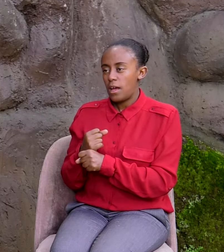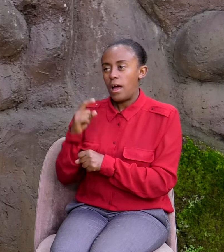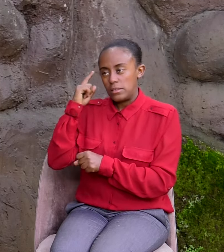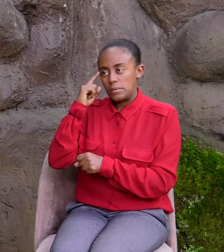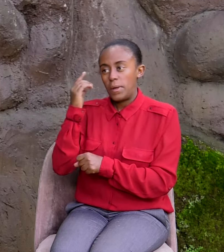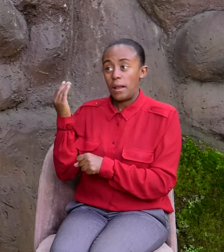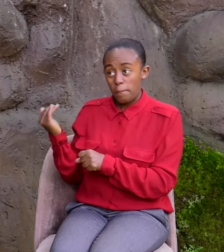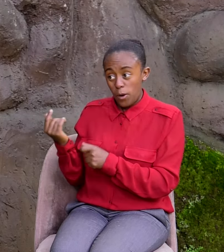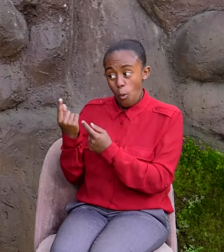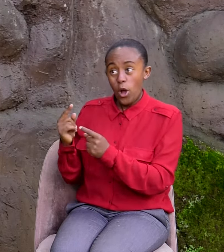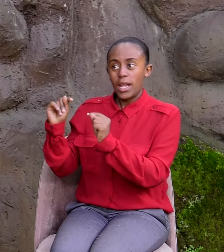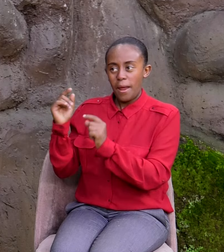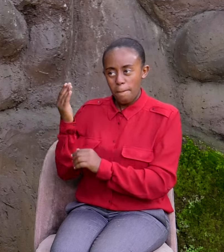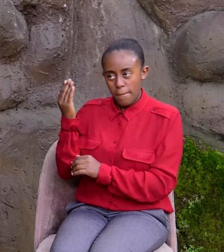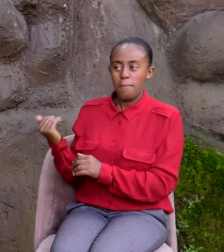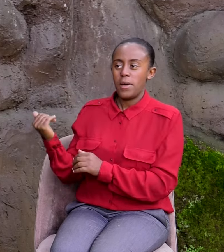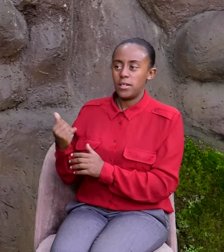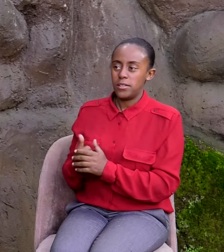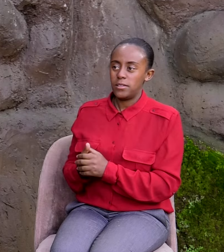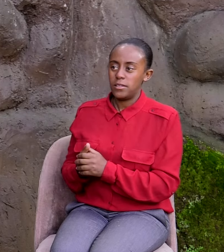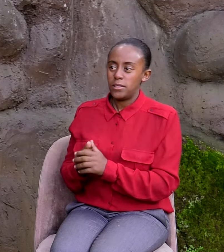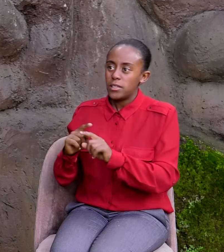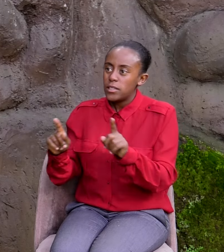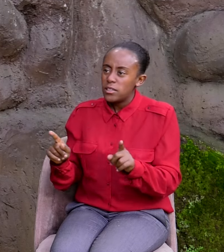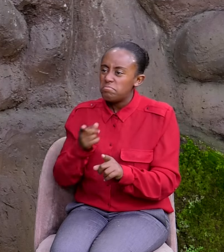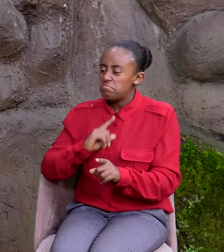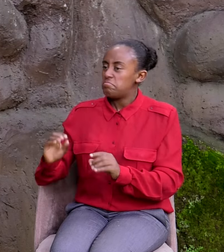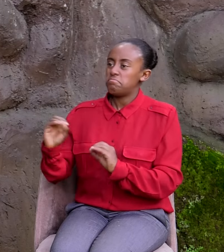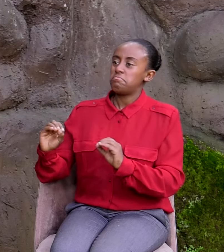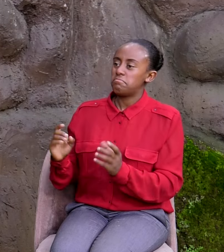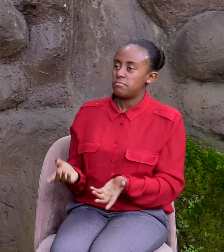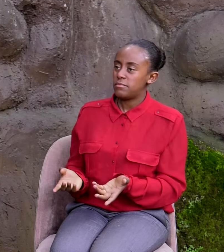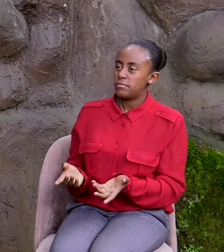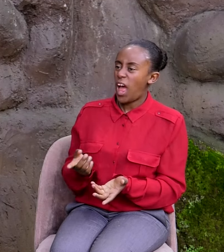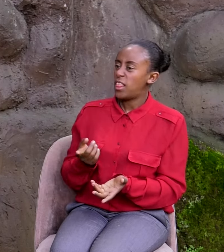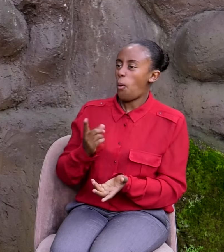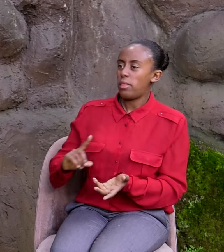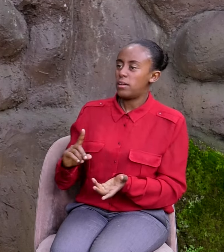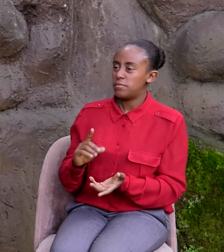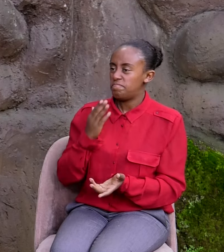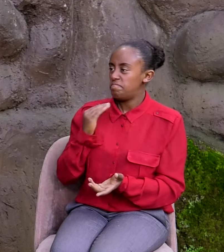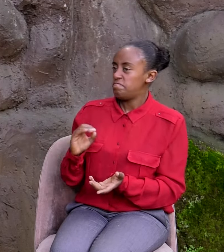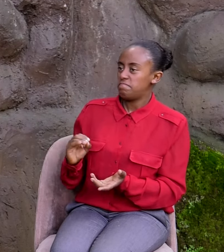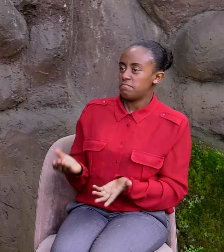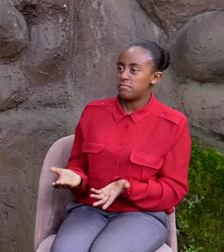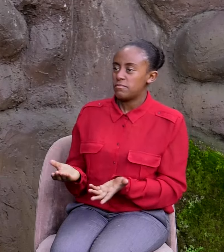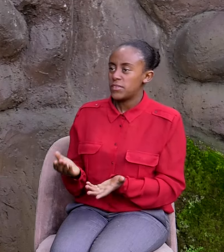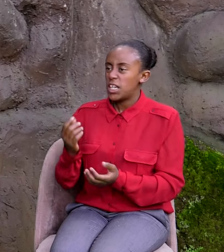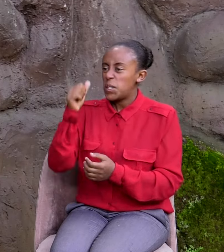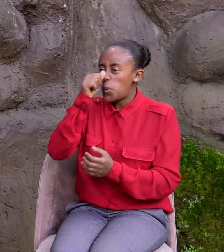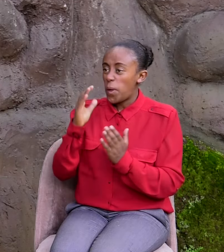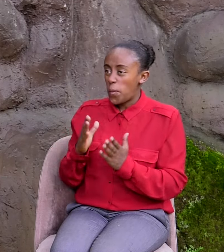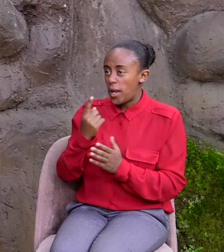አስቤ ነበር፣ ሞክሬም ነበር፣ ግን አልተዋጠልኝም። ያው ኢትዮጵያውያን አንዳንድ